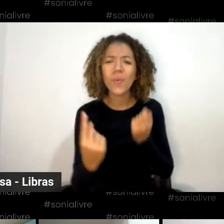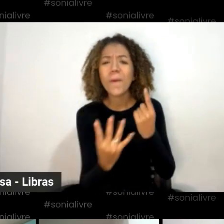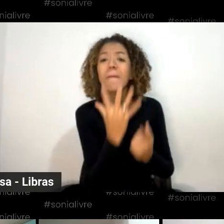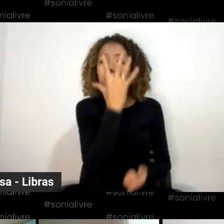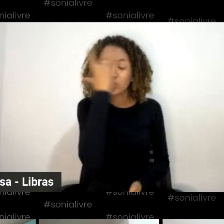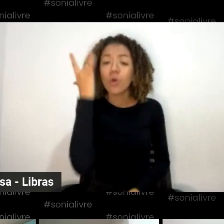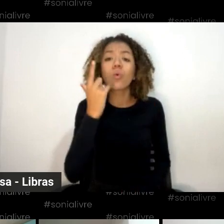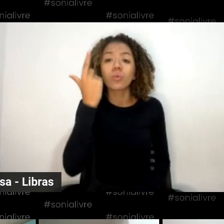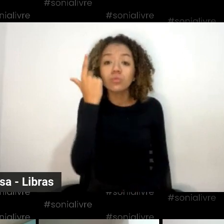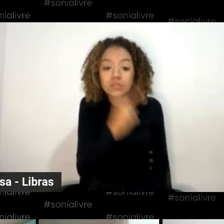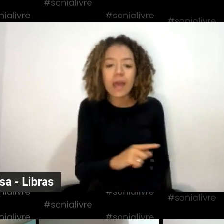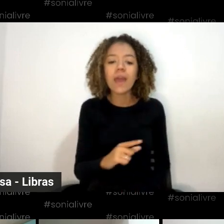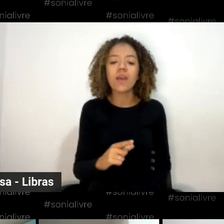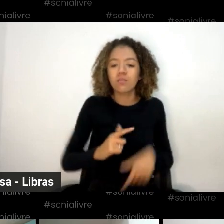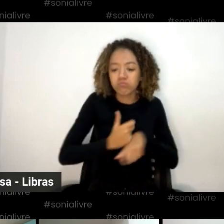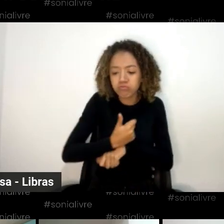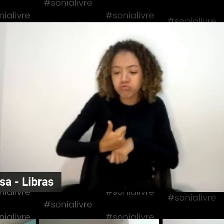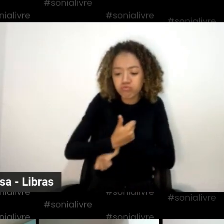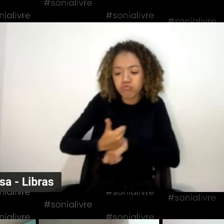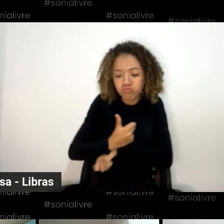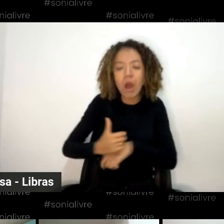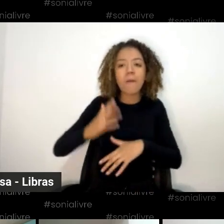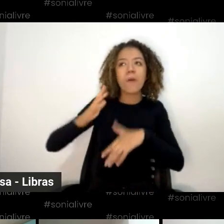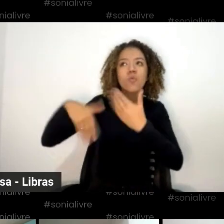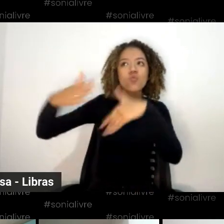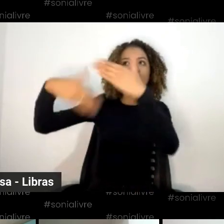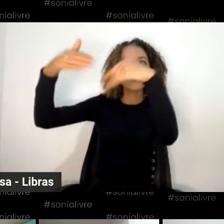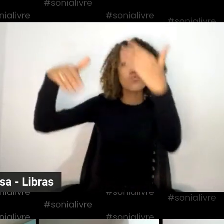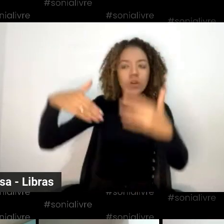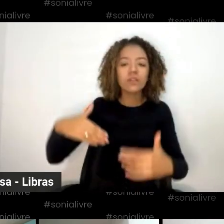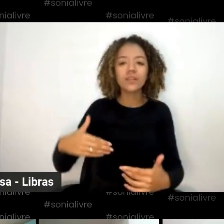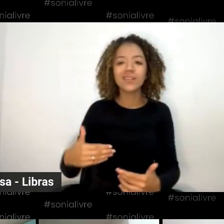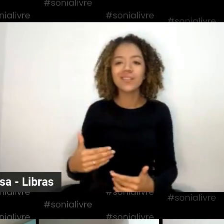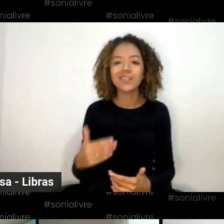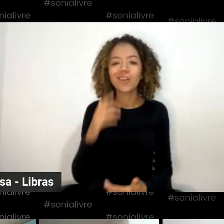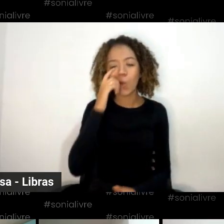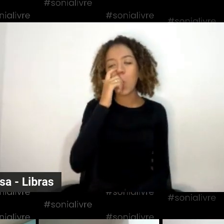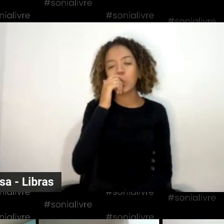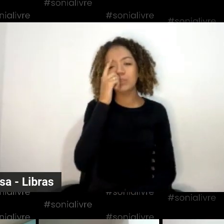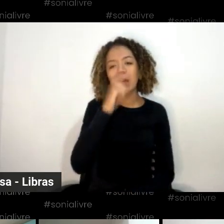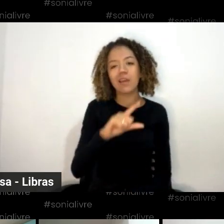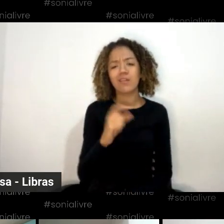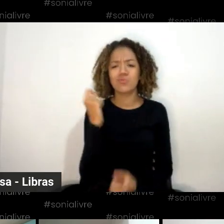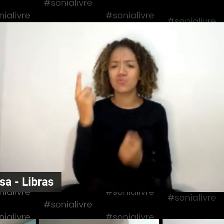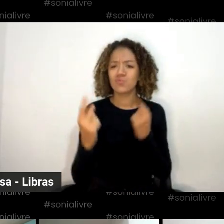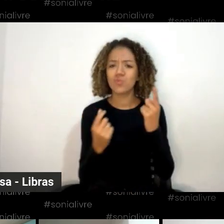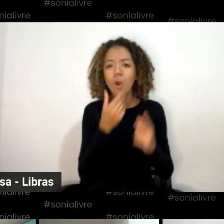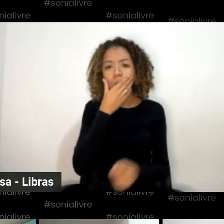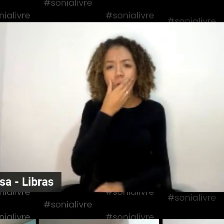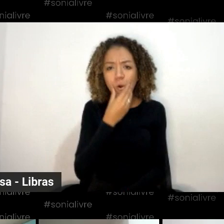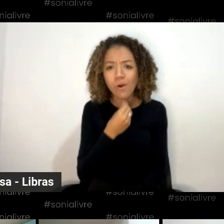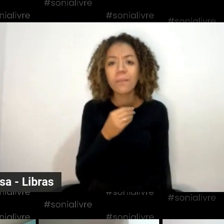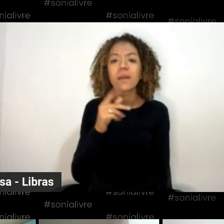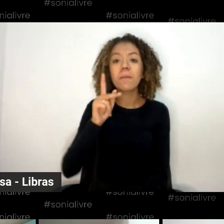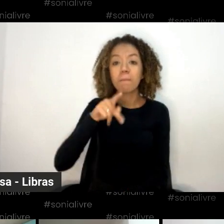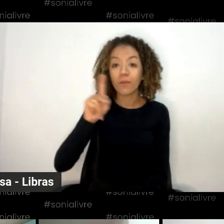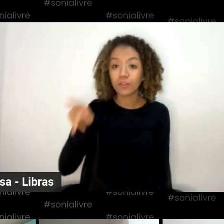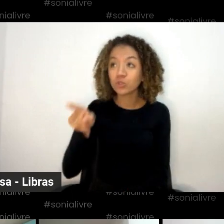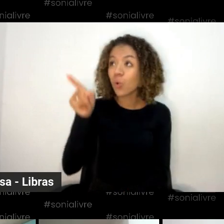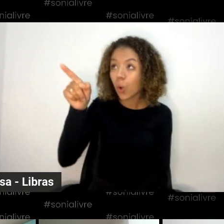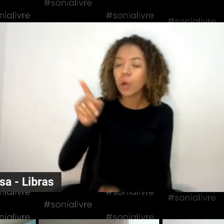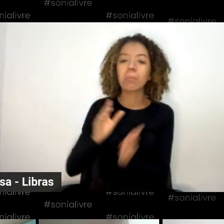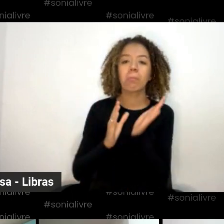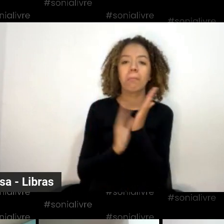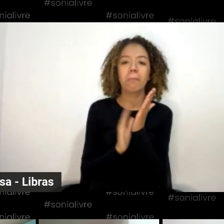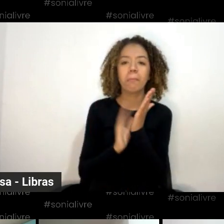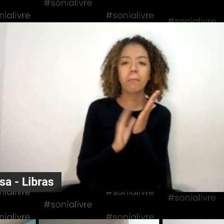em alguma atividade de relevância. Né? O professor que eu estava ouvindo, parabéns pela sua